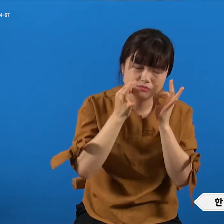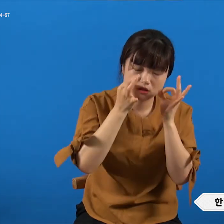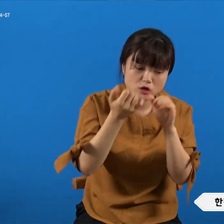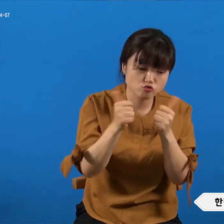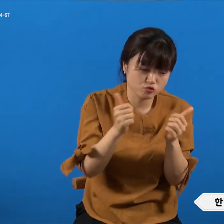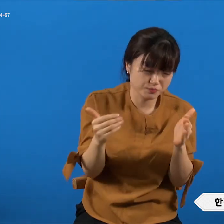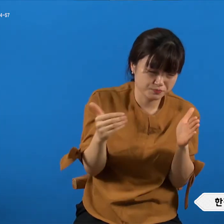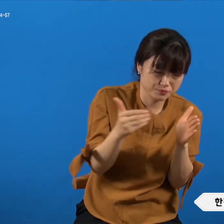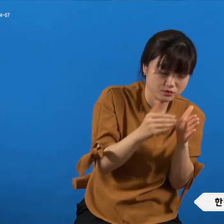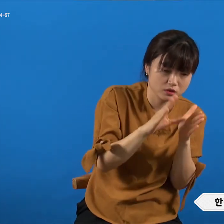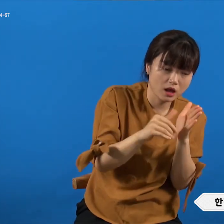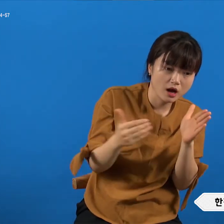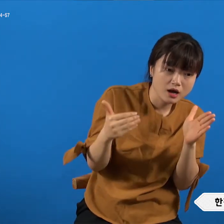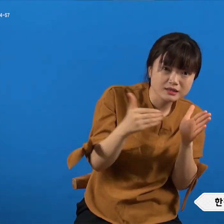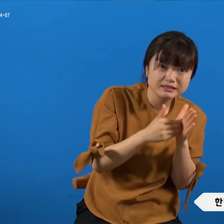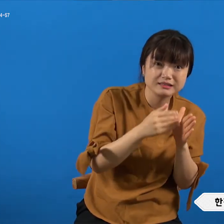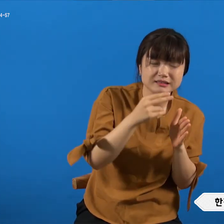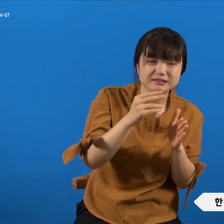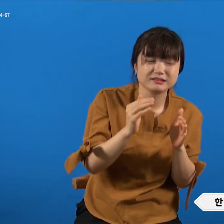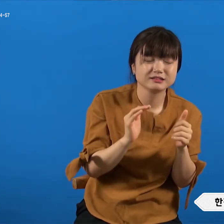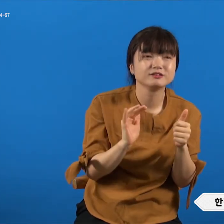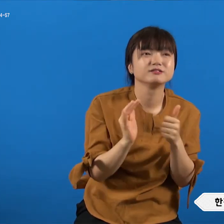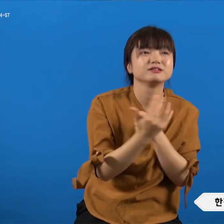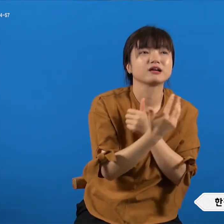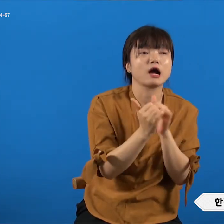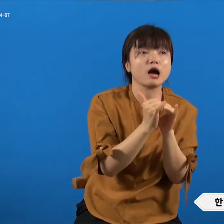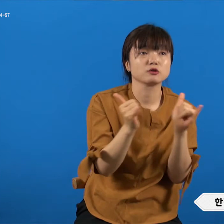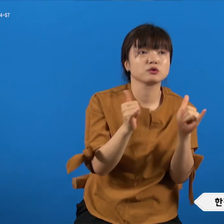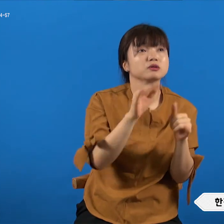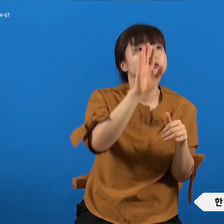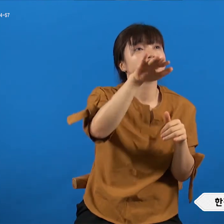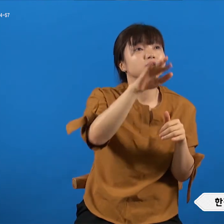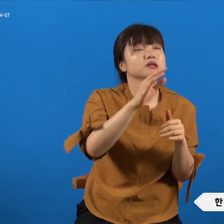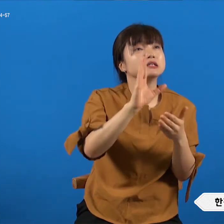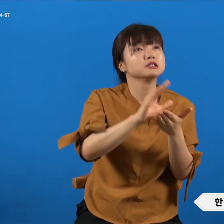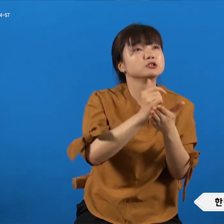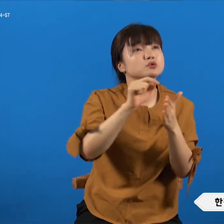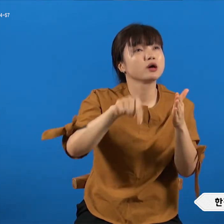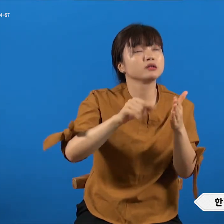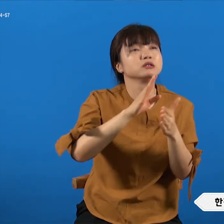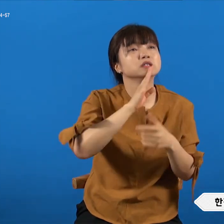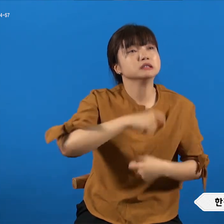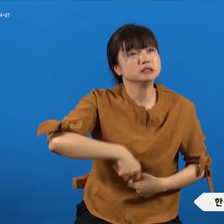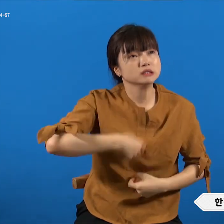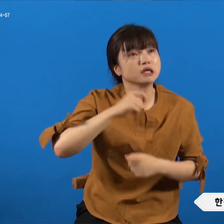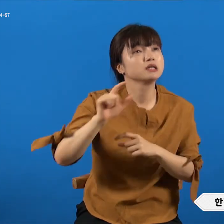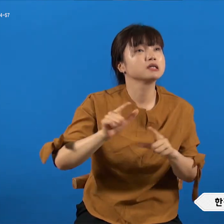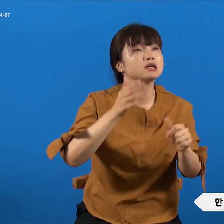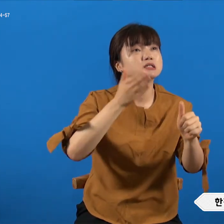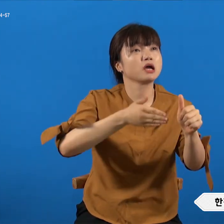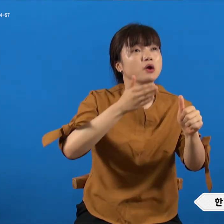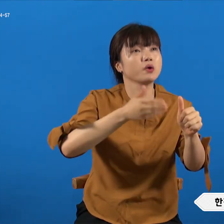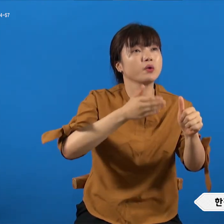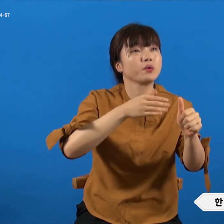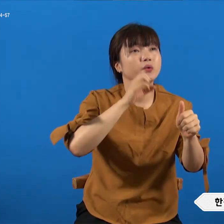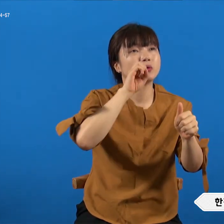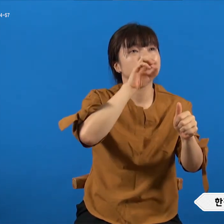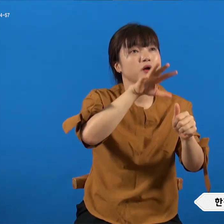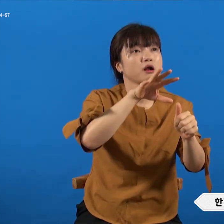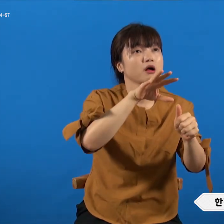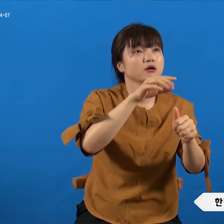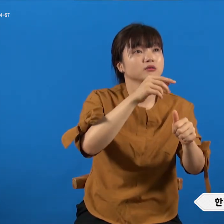임종의 때가 됐는데 둘러선 가족들에게 그리스도 안에서 진실하게 살아요 한마디